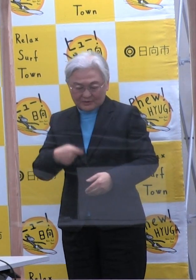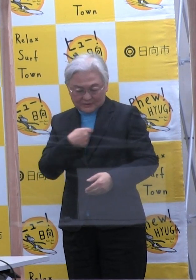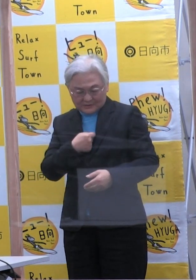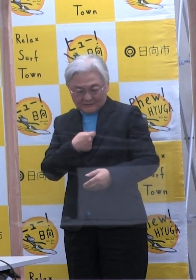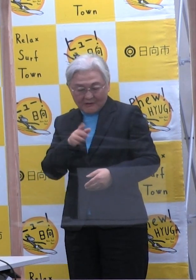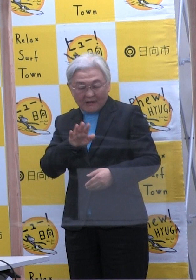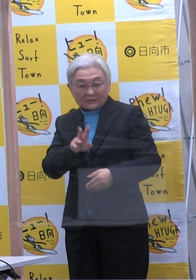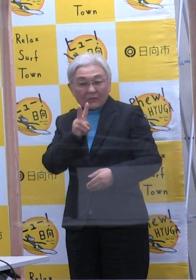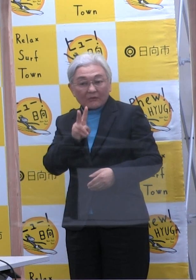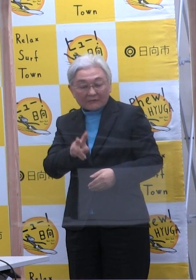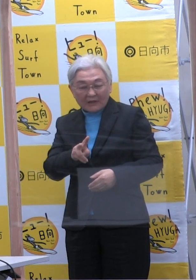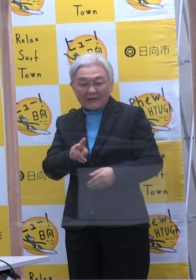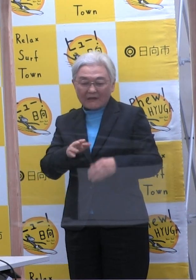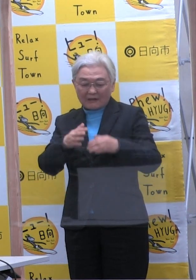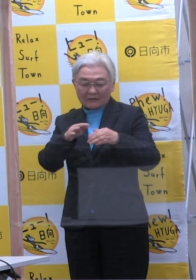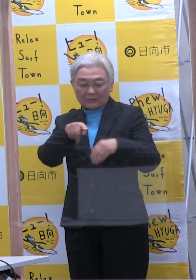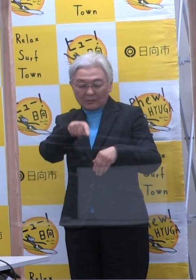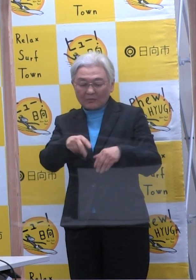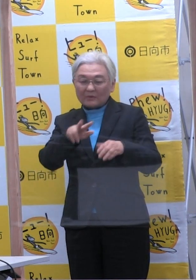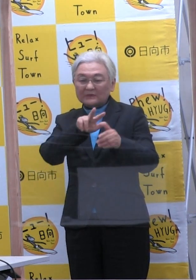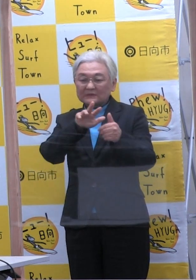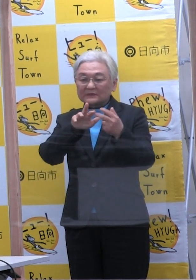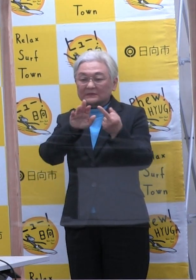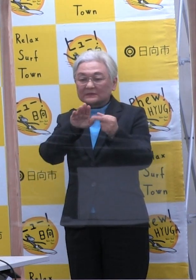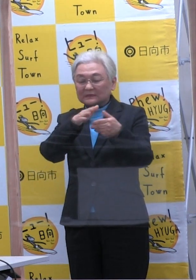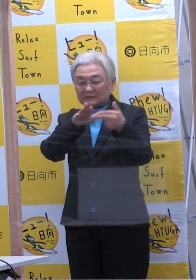愛称を募集することとしました。